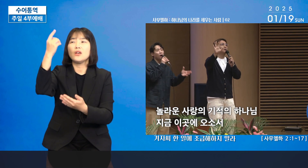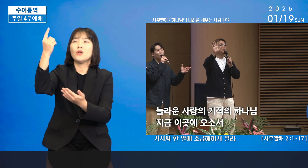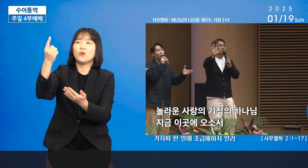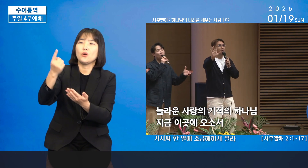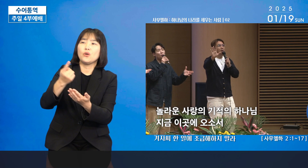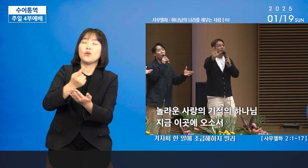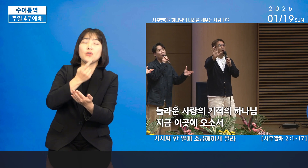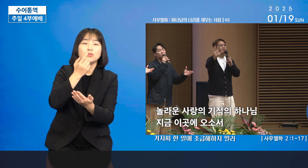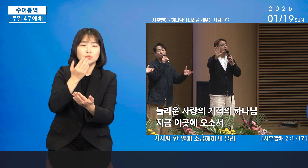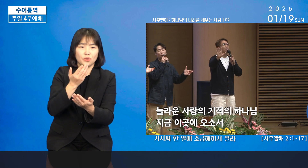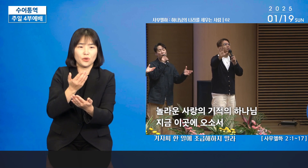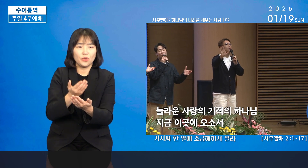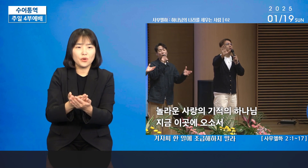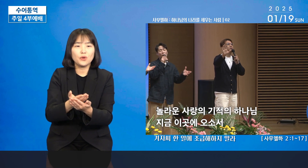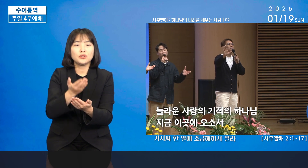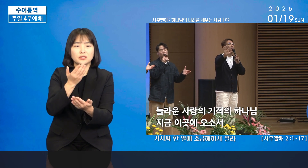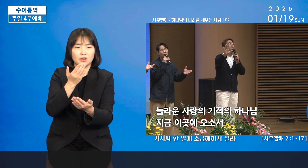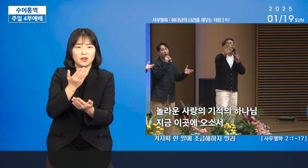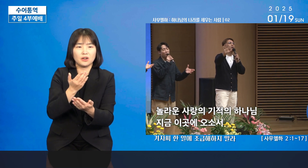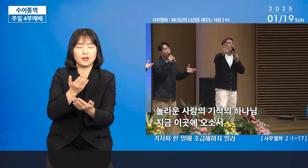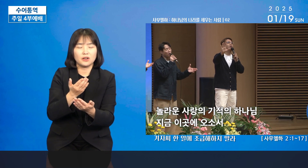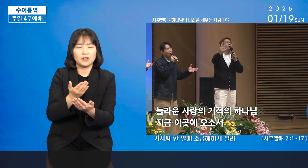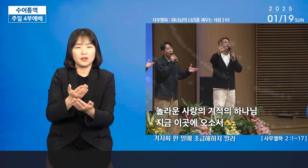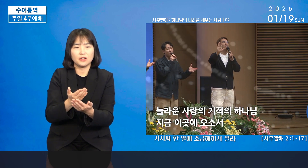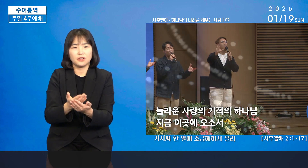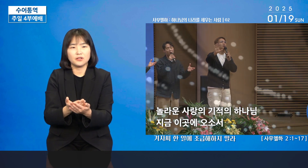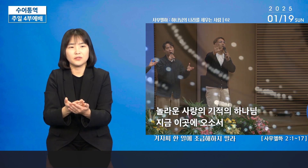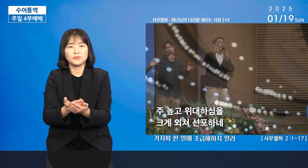이곳에 주 높고 위대하심을